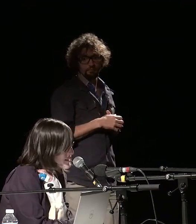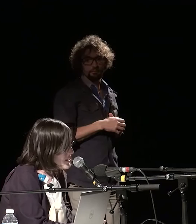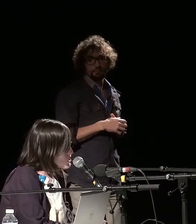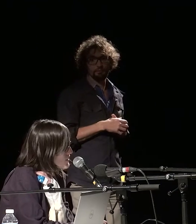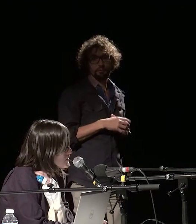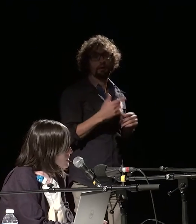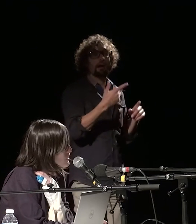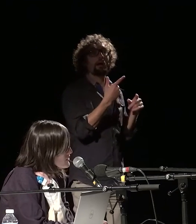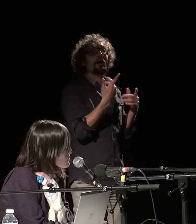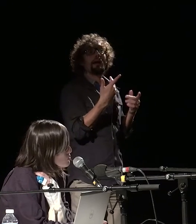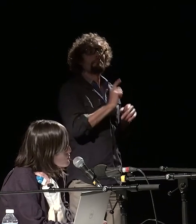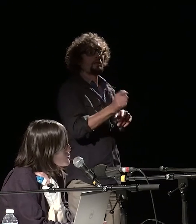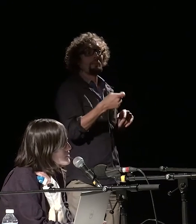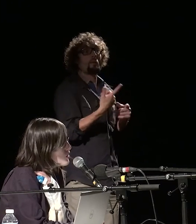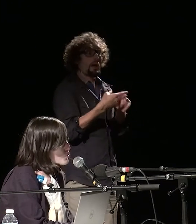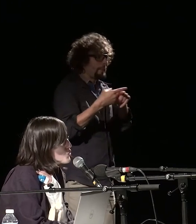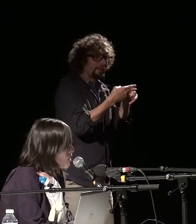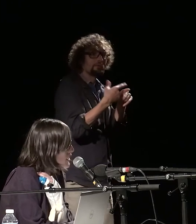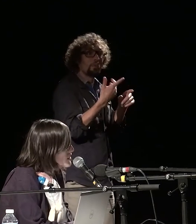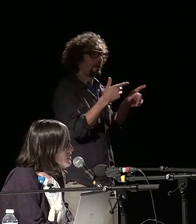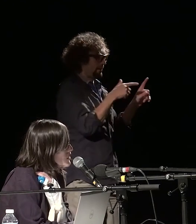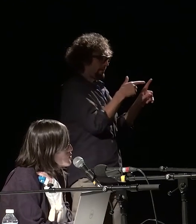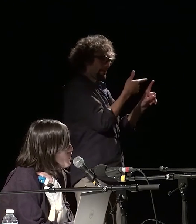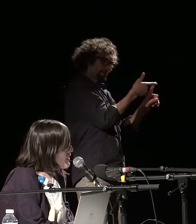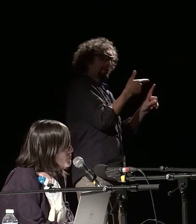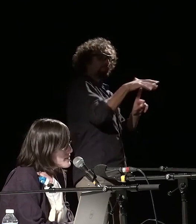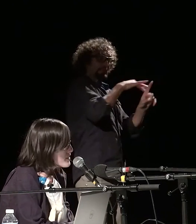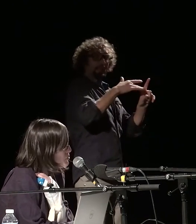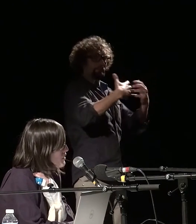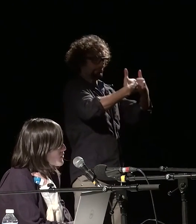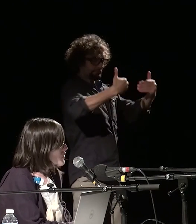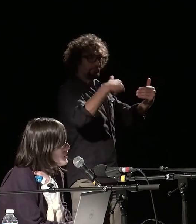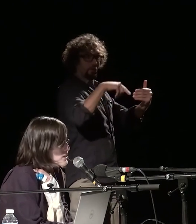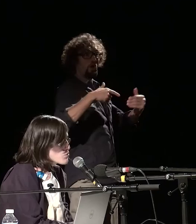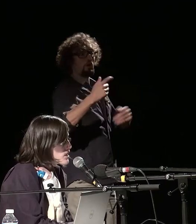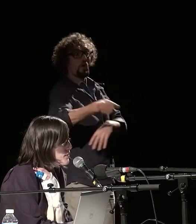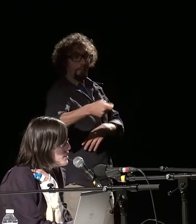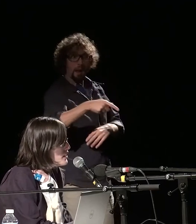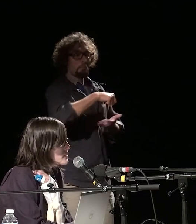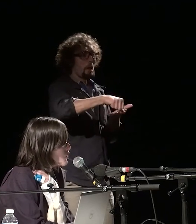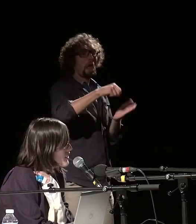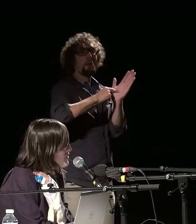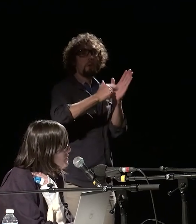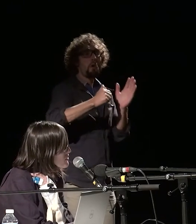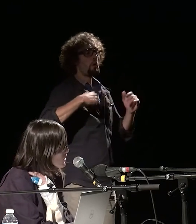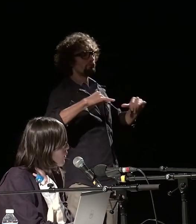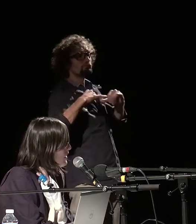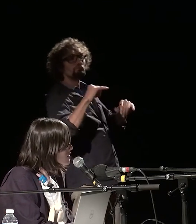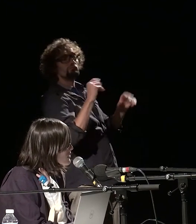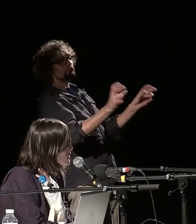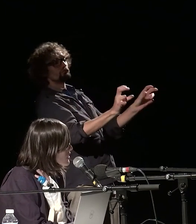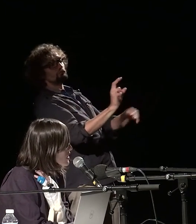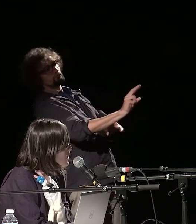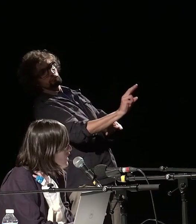C'est ce partage qui va se faire dans les individus d'une société entre le normal. Donc le mec qui paye ses impôts et qui est tranquille et qui est dans son canapé et qui regarde TF1, il est